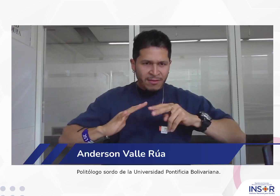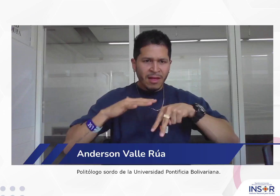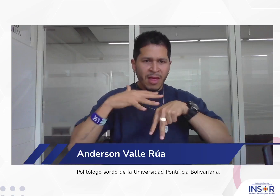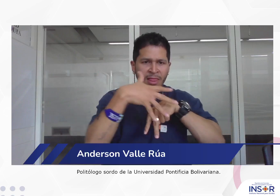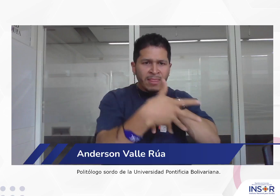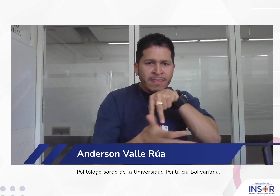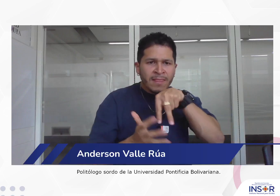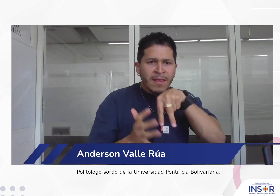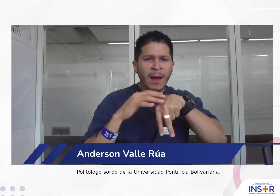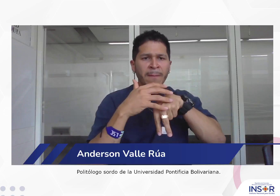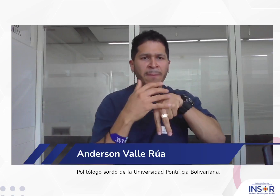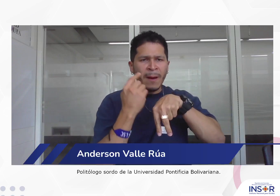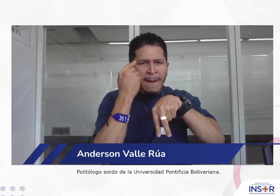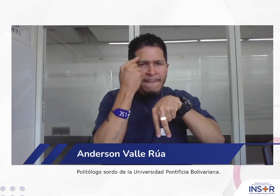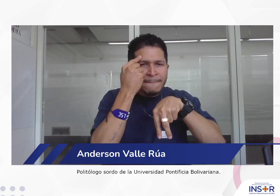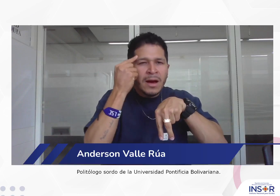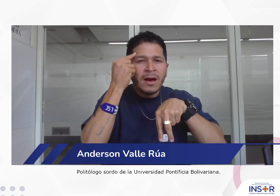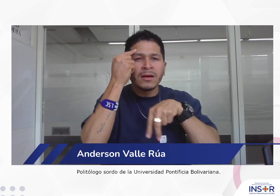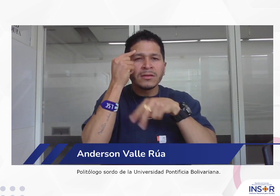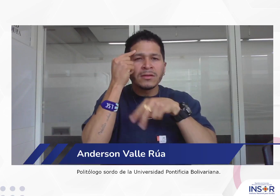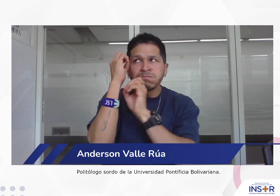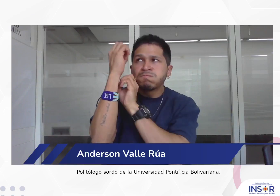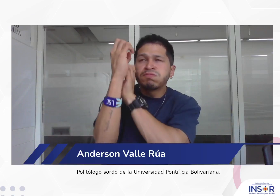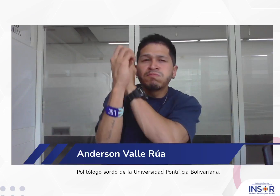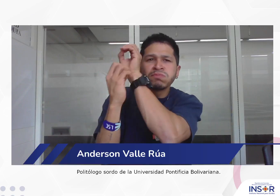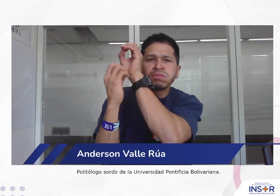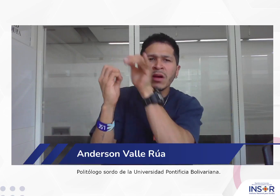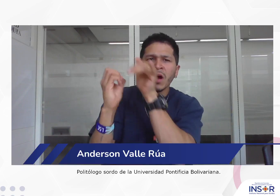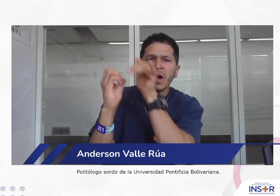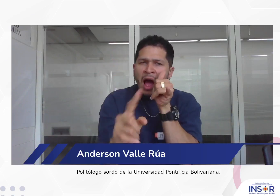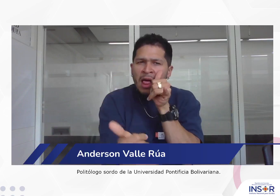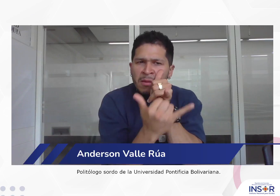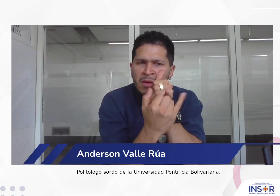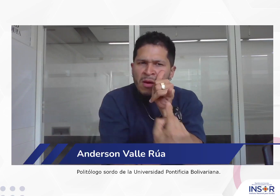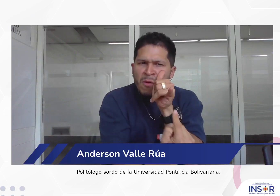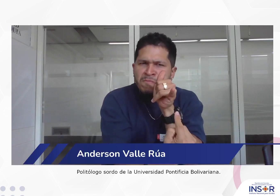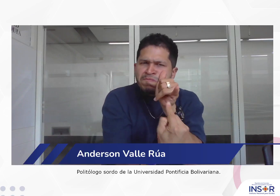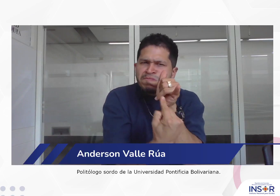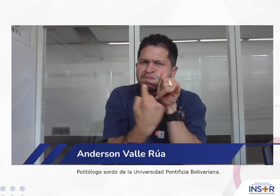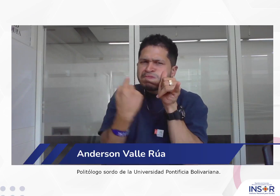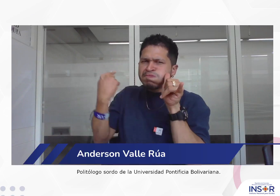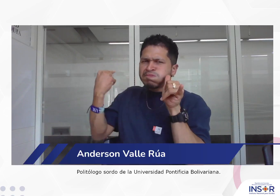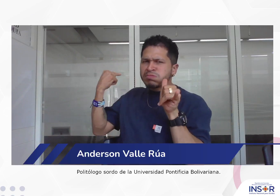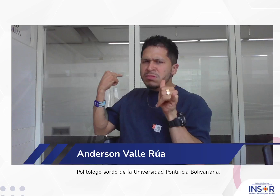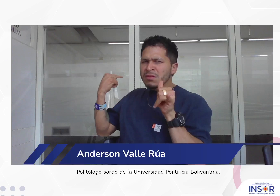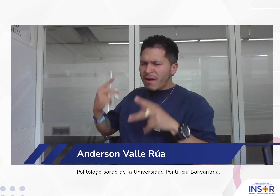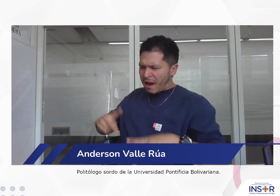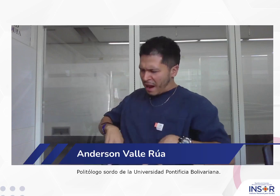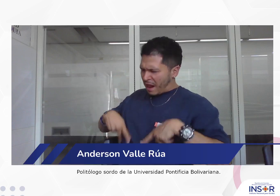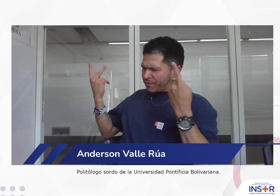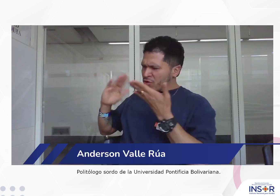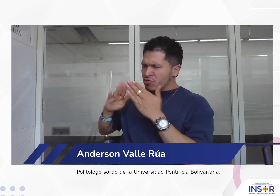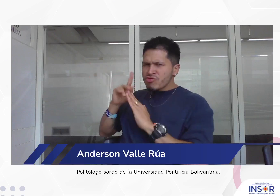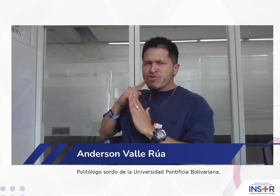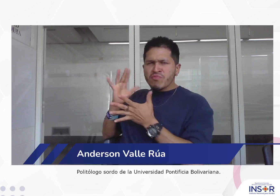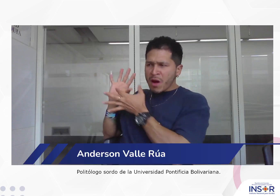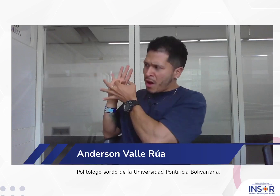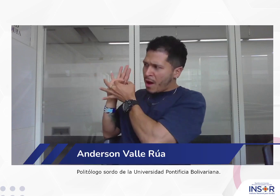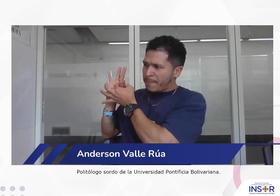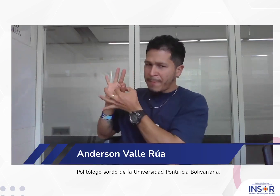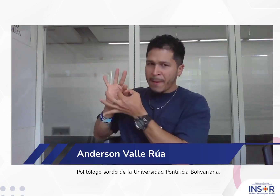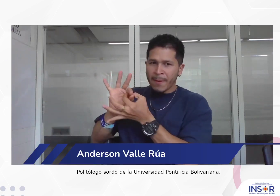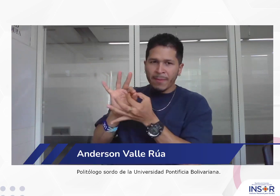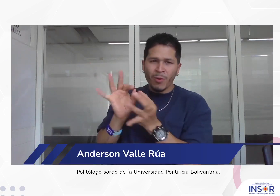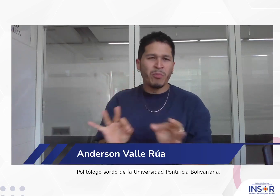venido articulando y que nos trae el uso de la lengua, el pensamiento de las personas sordas, la